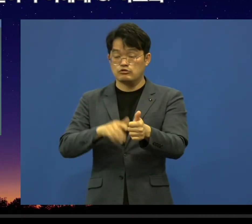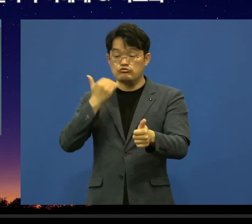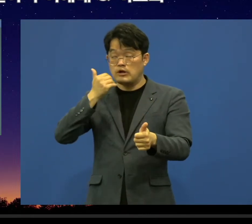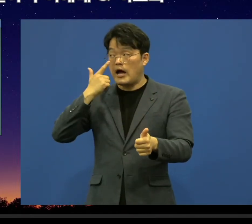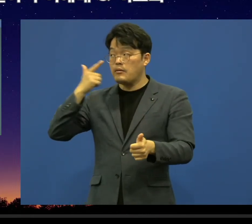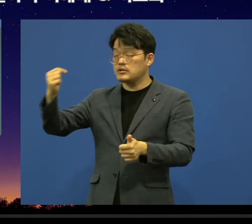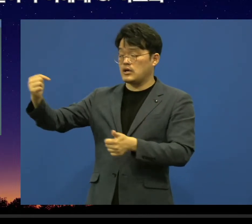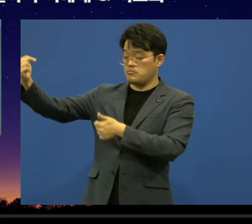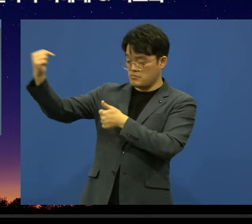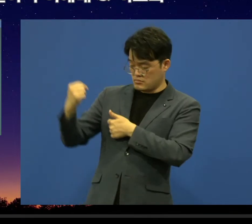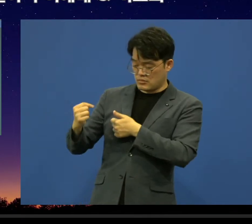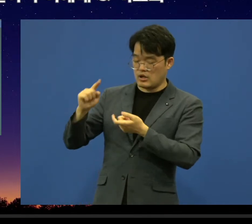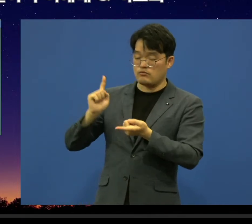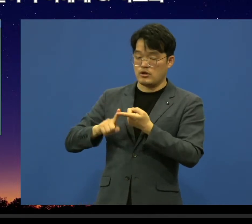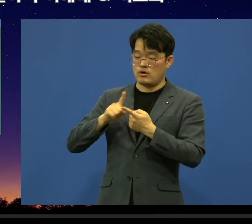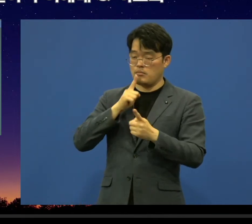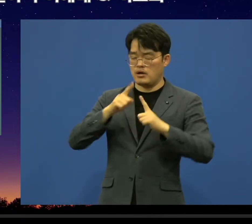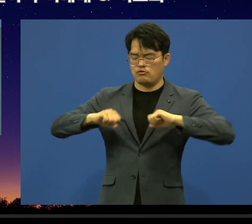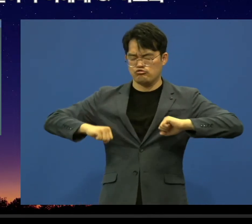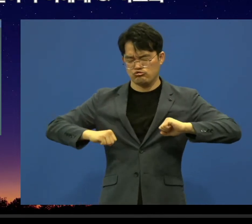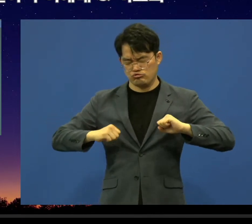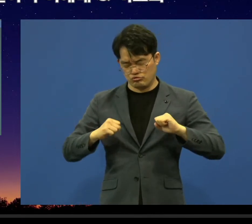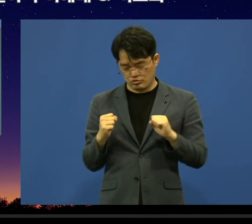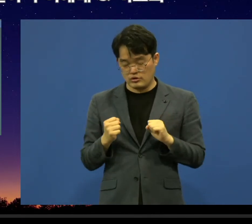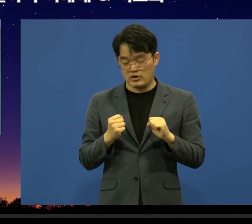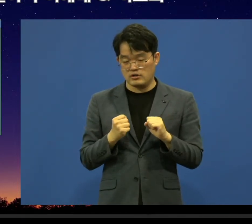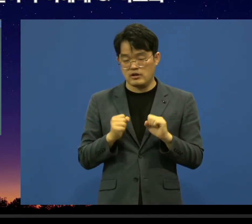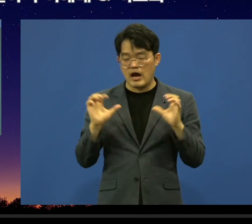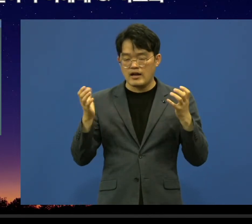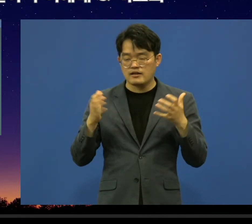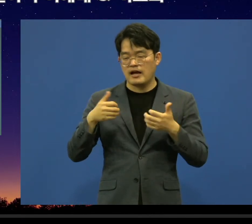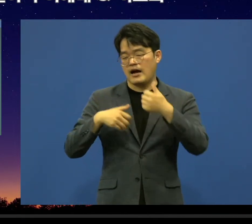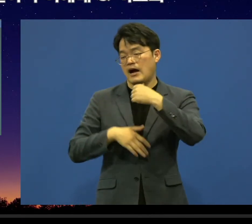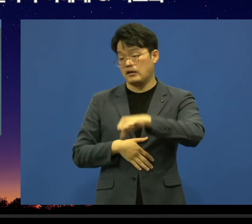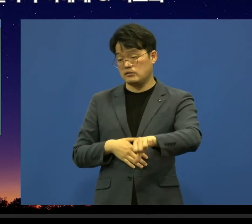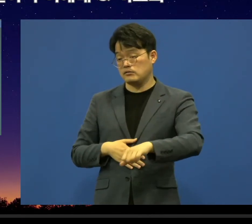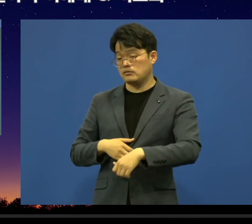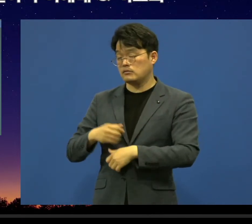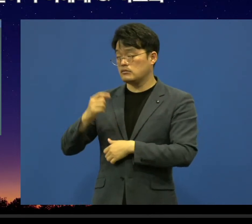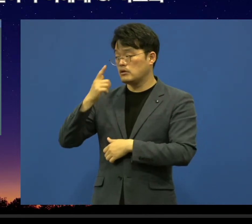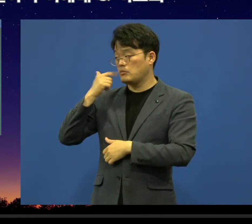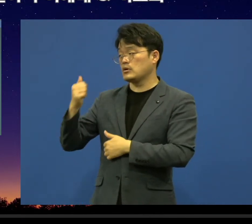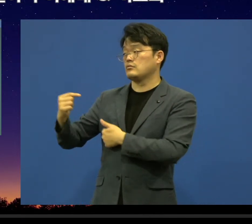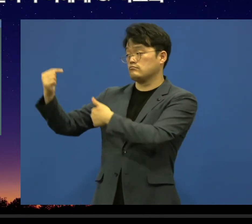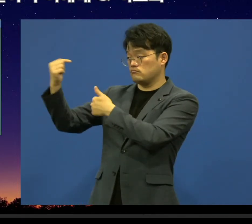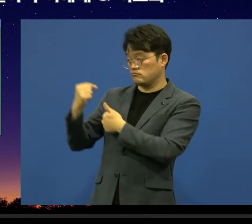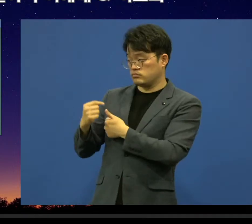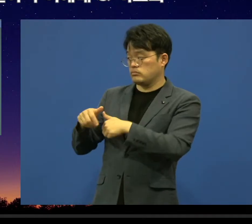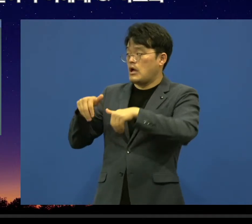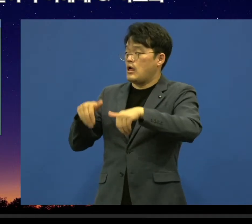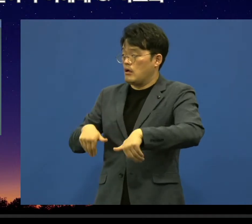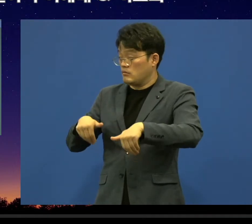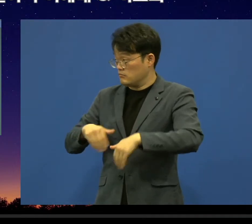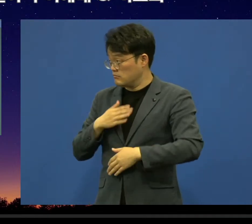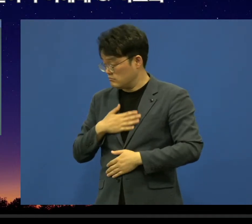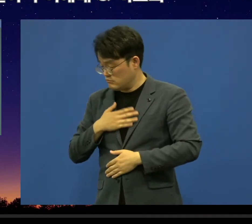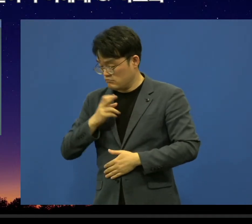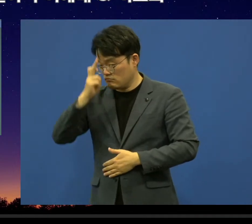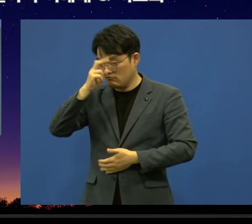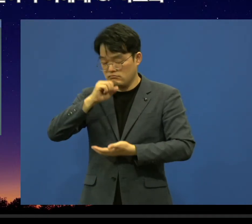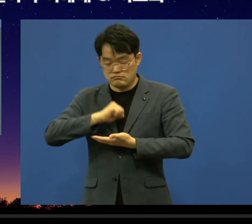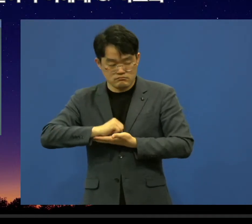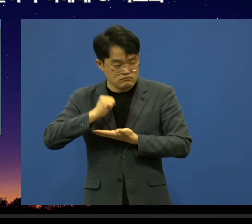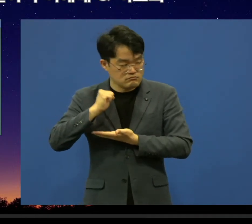어린 아들이었습니다. 심부름 가라니까 그냥 심부름 가고, 도시락 배달하라니까 그냥 도시락 배달을 했어요.